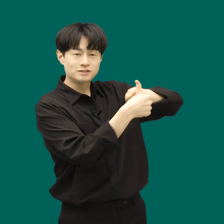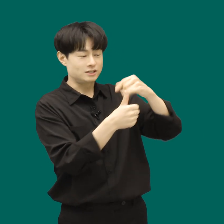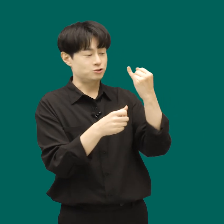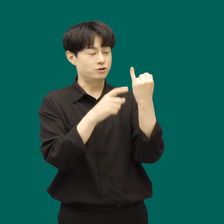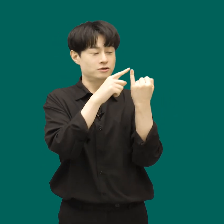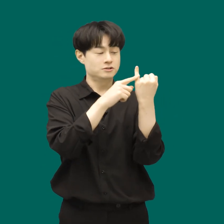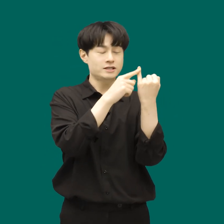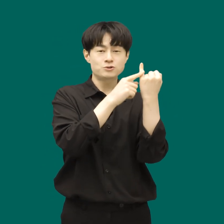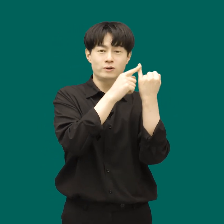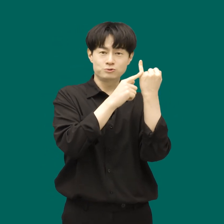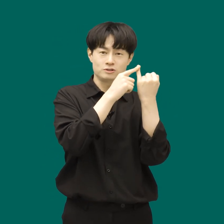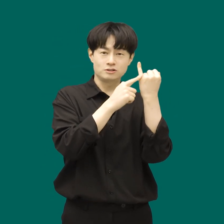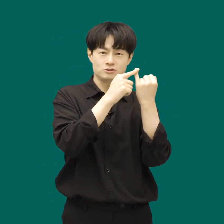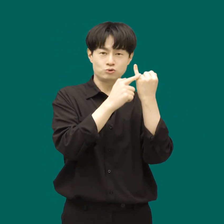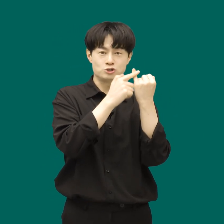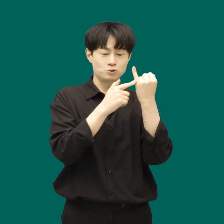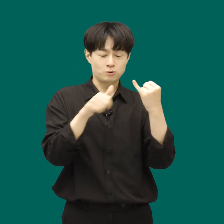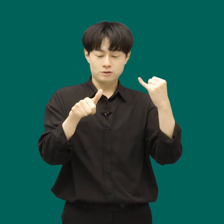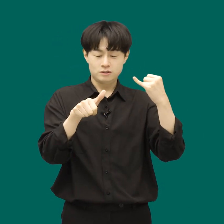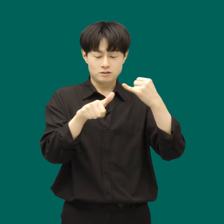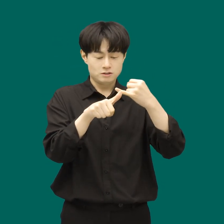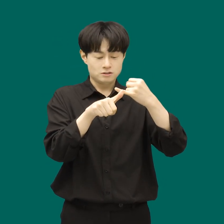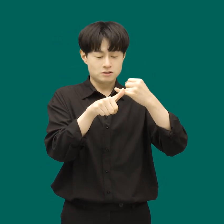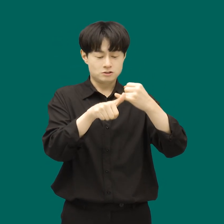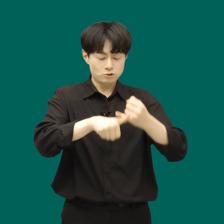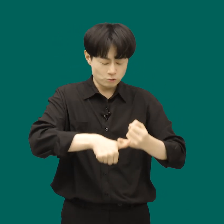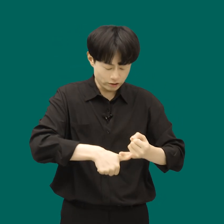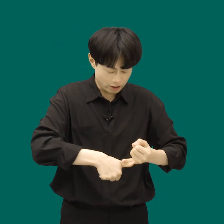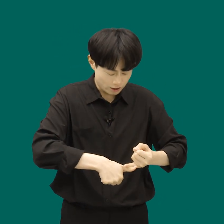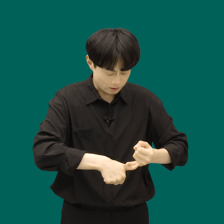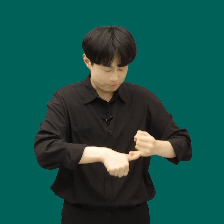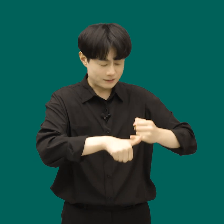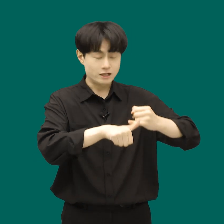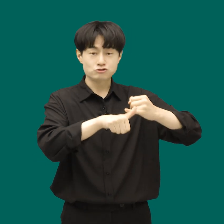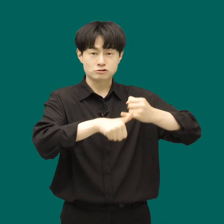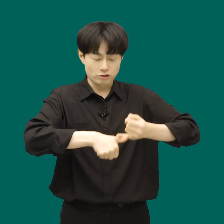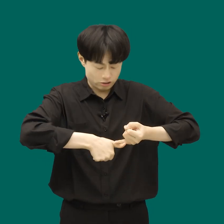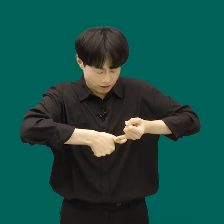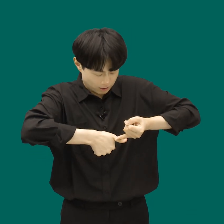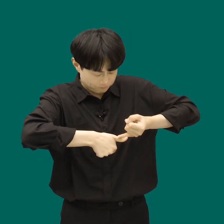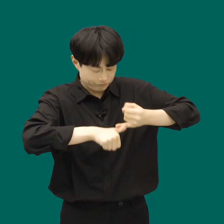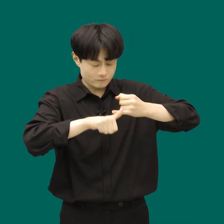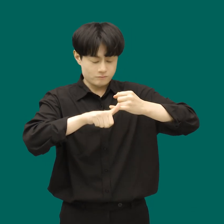있죠. 새끼손가락도 뒤쪽 서로 이렇게 맞닿아 주시고요. 이렇게